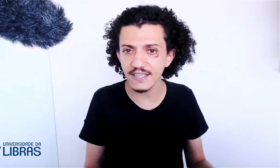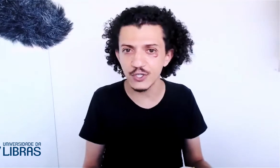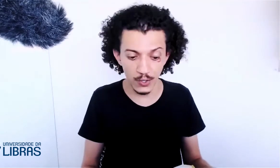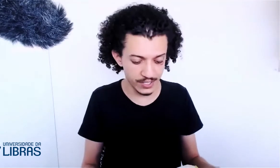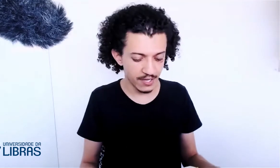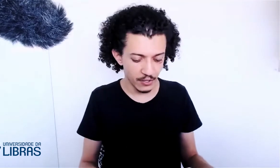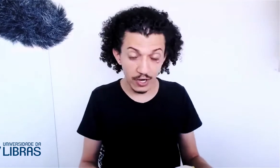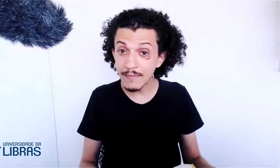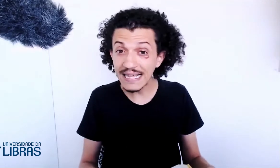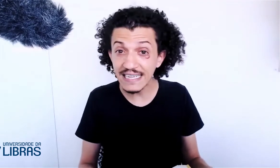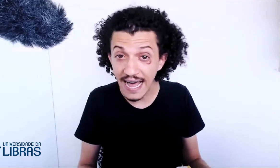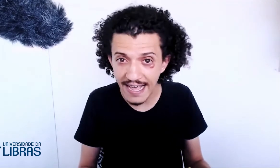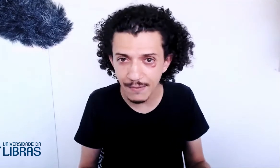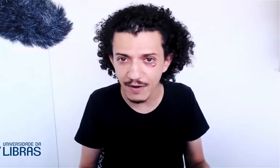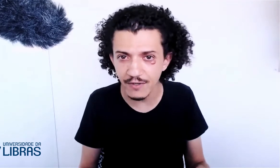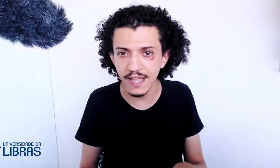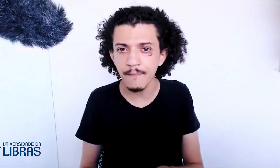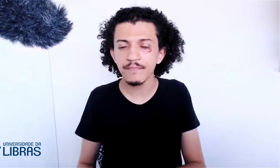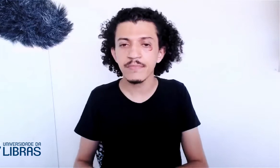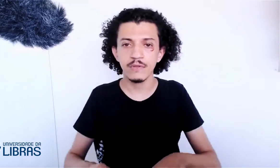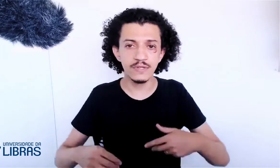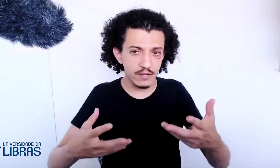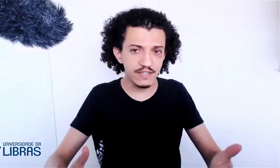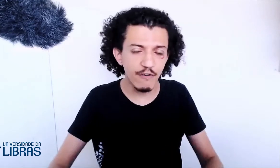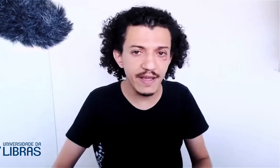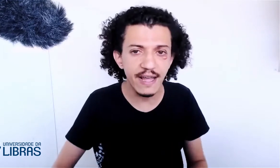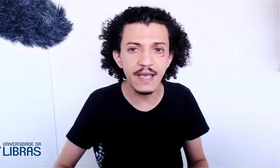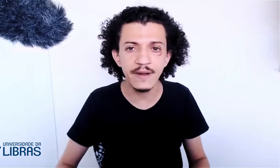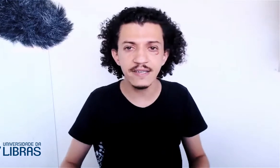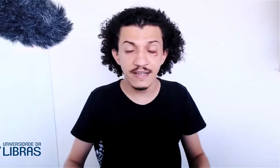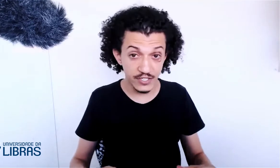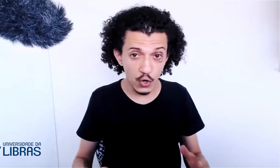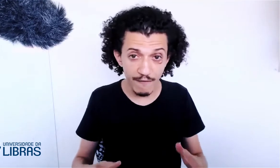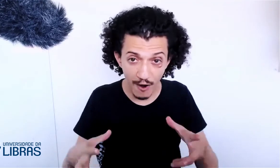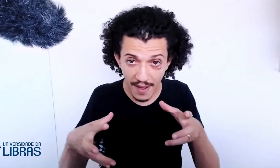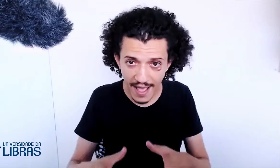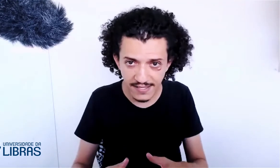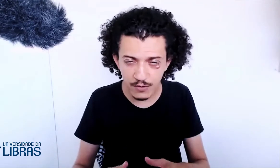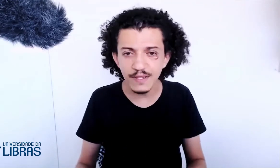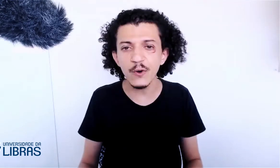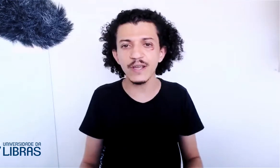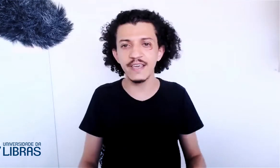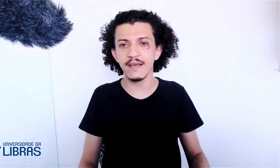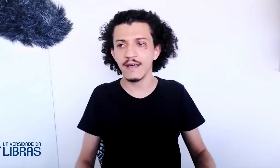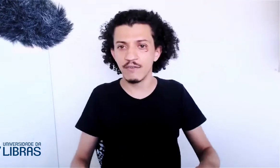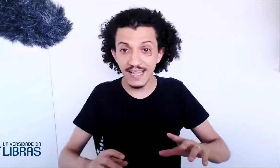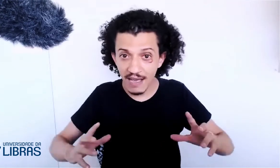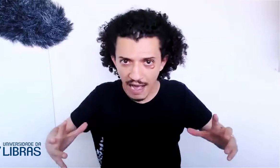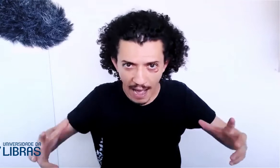aqui de hoje trouxe mais clareza para você no seu desenvolvimento na Libras, se de alguma forma esse conteúdo aqui, você